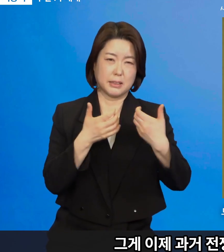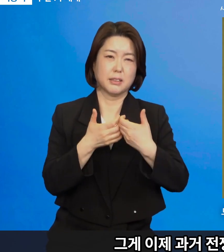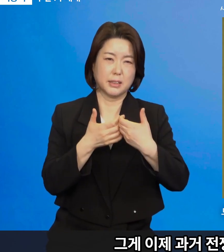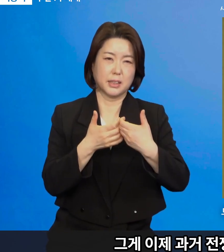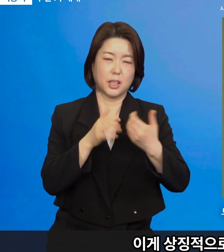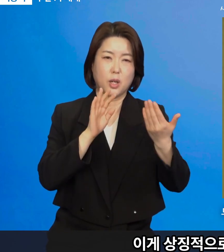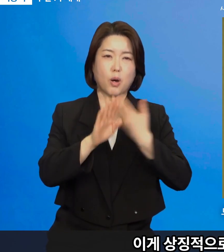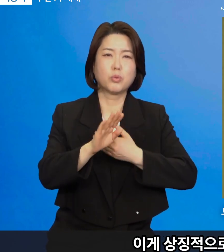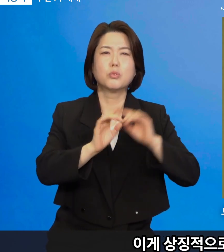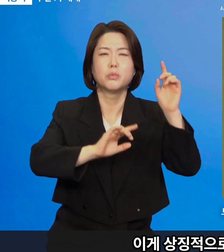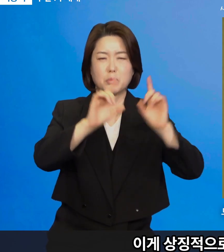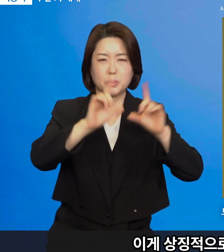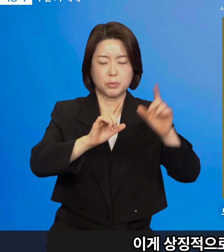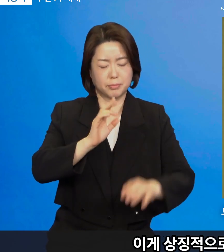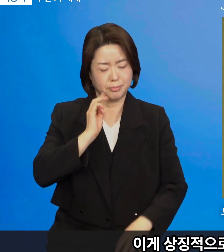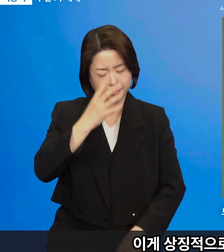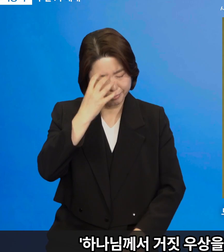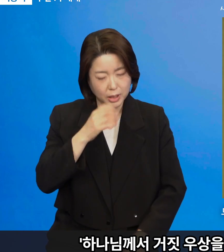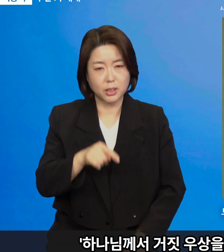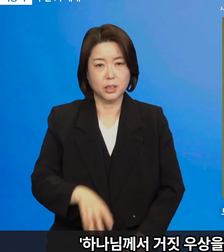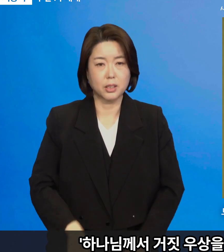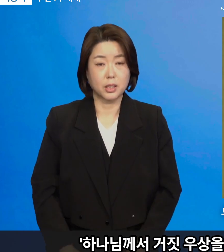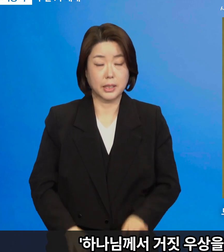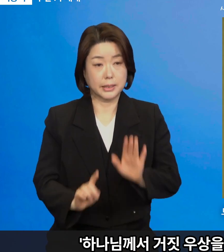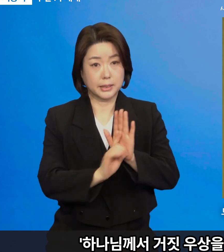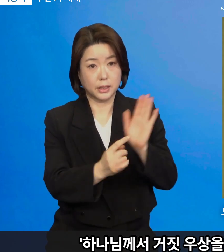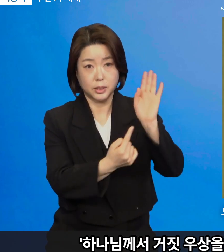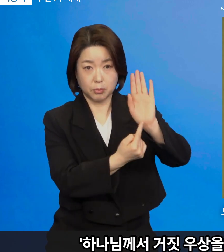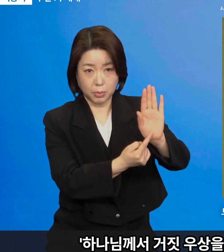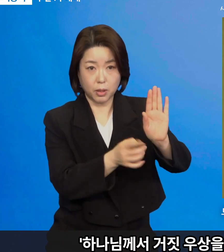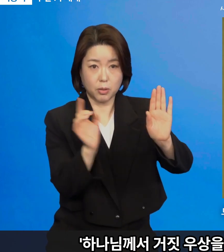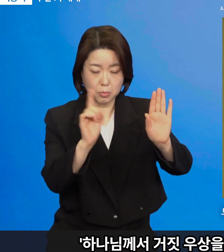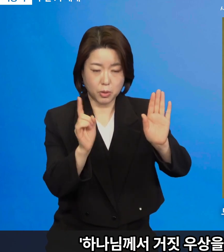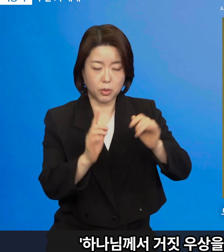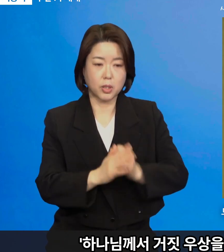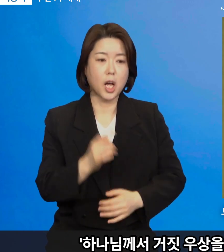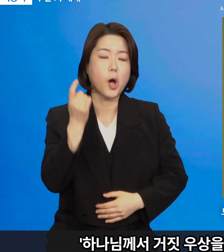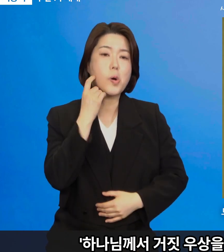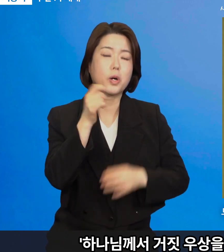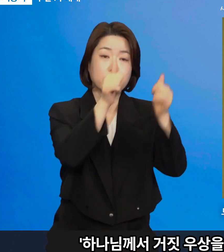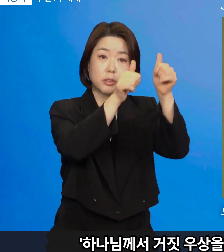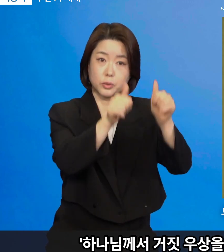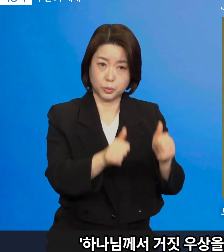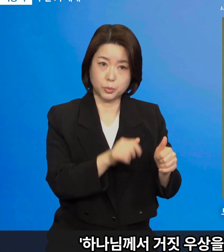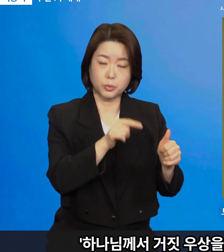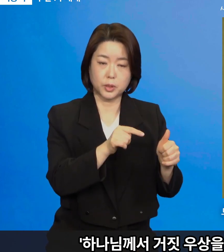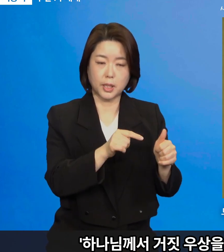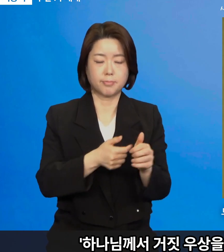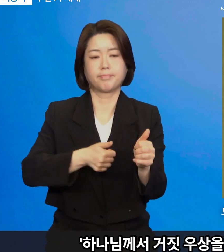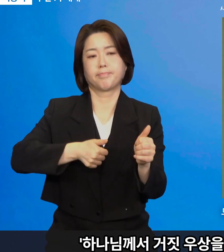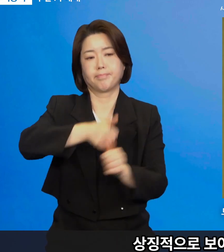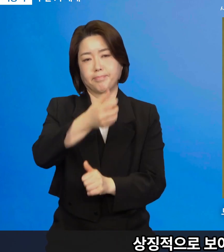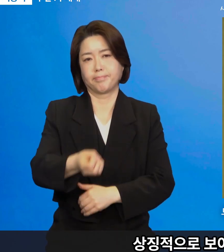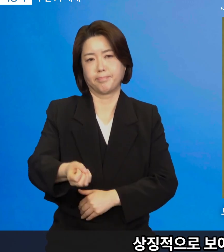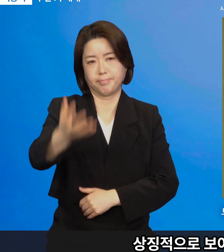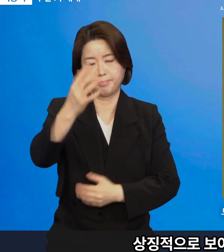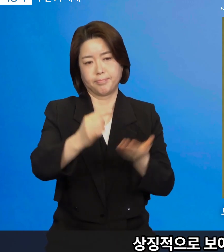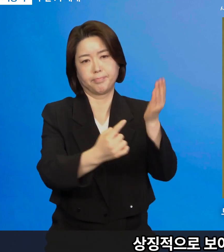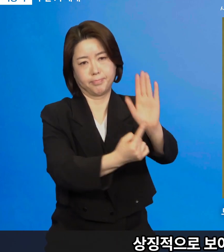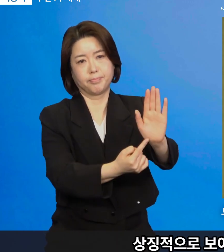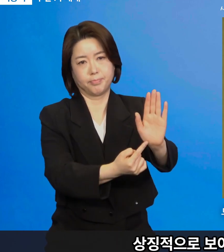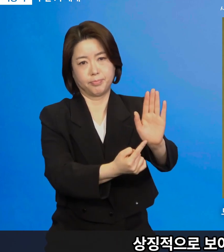거예요. 이 상징적으로 보여주는 것은 하나님께서 거짓 우상을 이기셨다라고 하는 것을